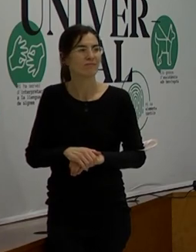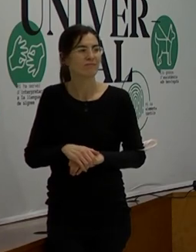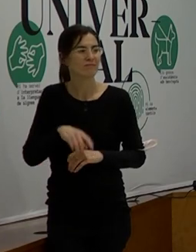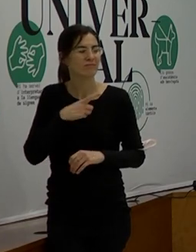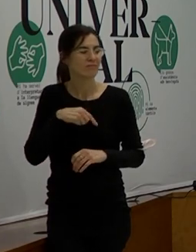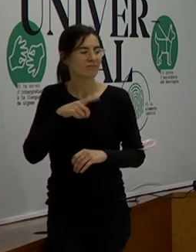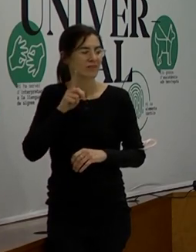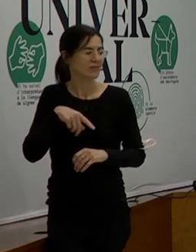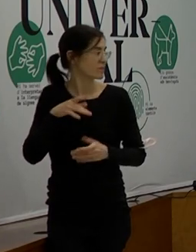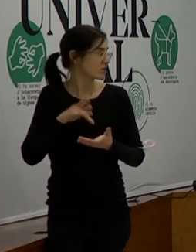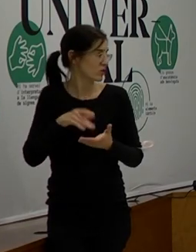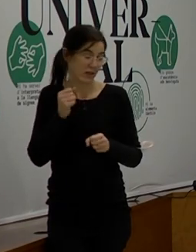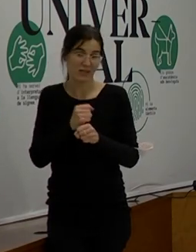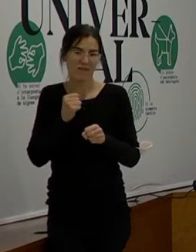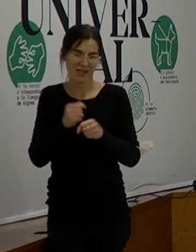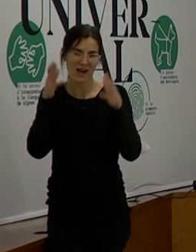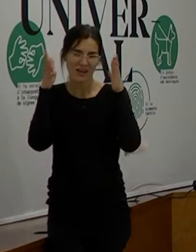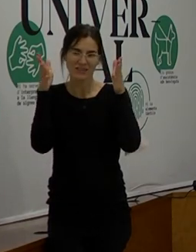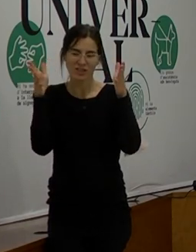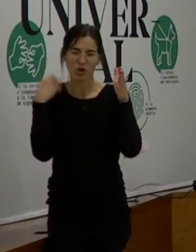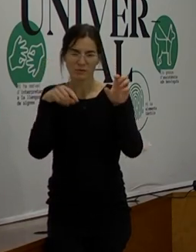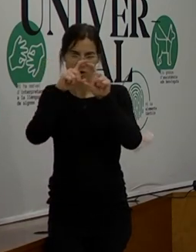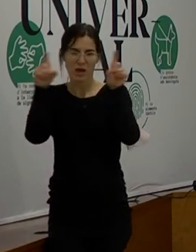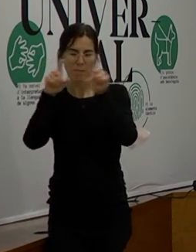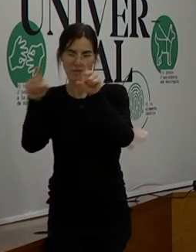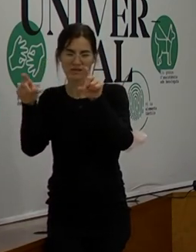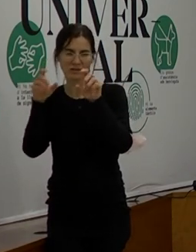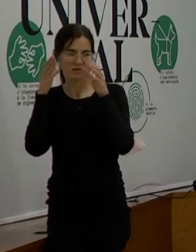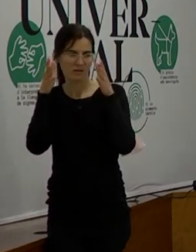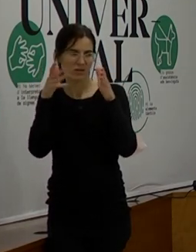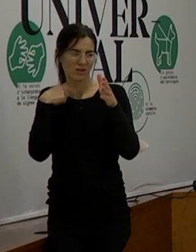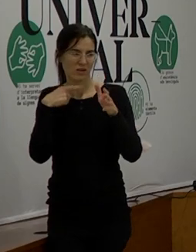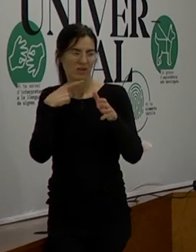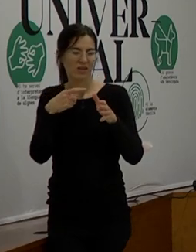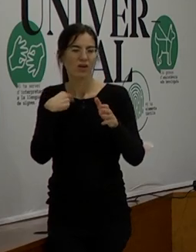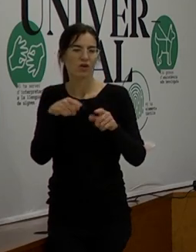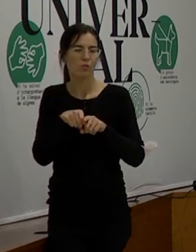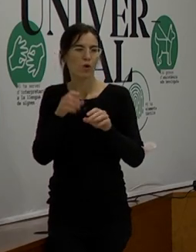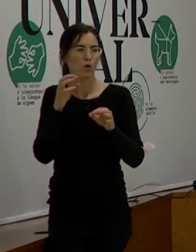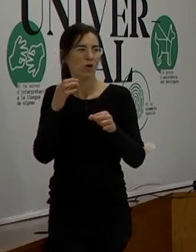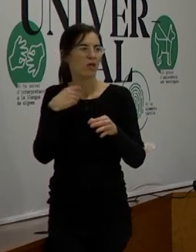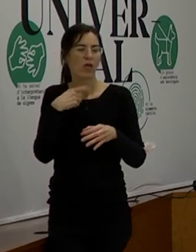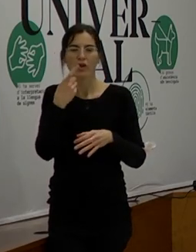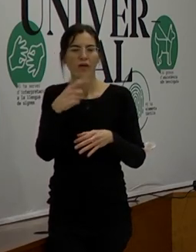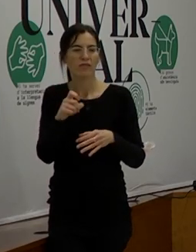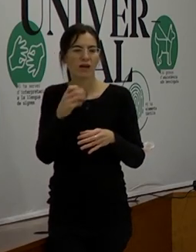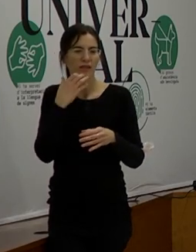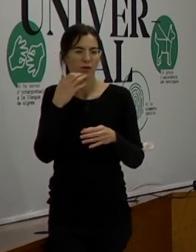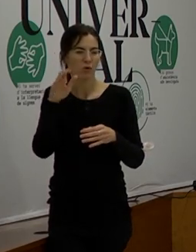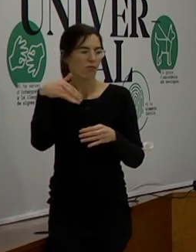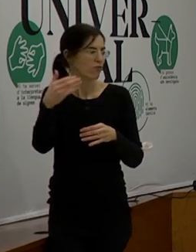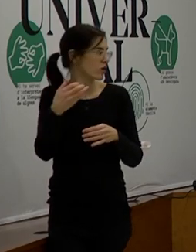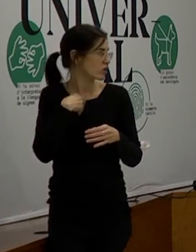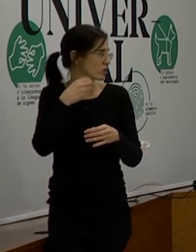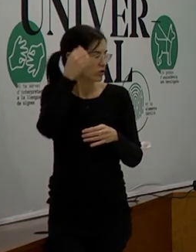Nosaltres també hem treballat assessorant a empreses i jo li vaig dir, és otro ajuste razonable, no cal fer el gir fora, o sigui, no